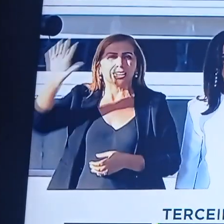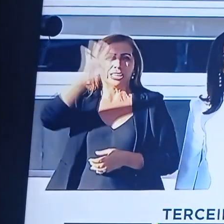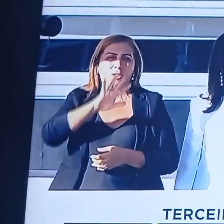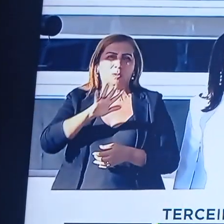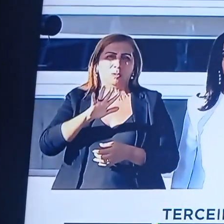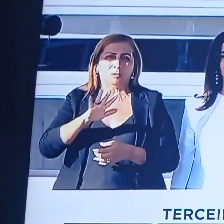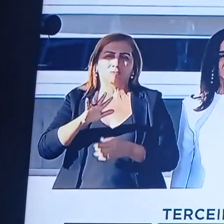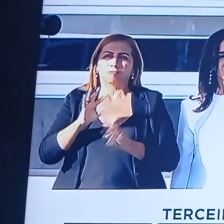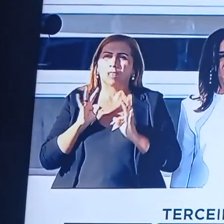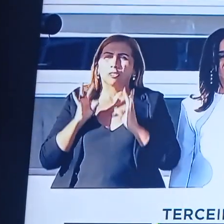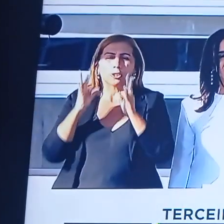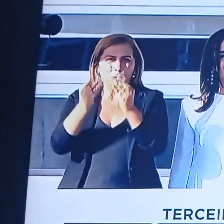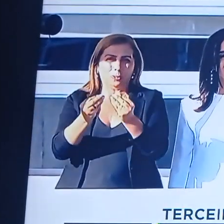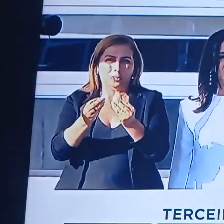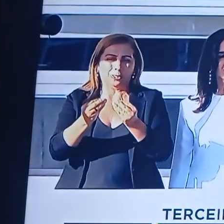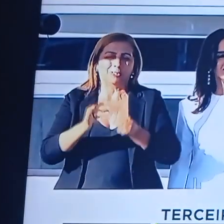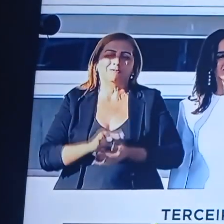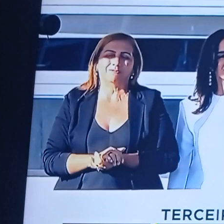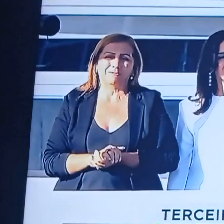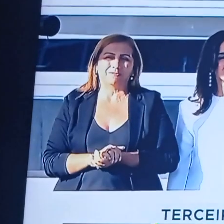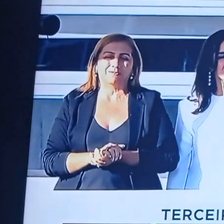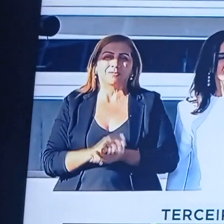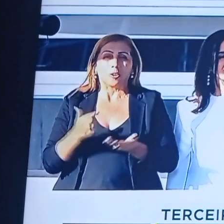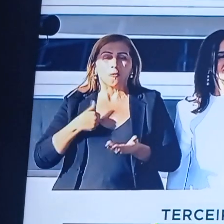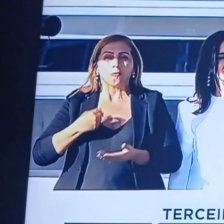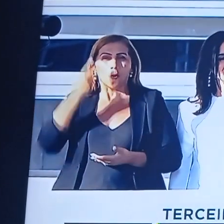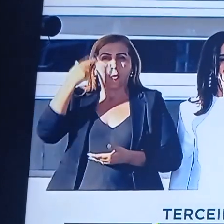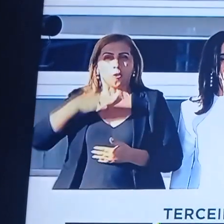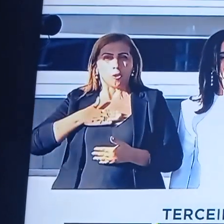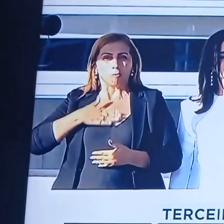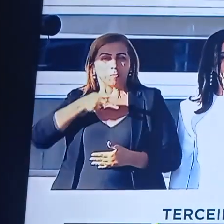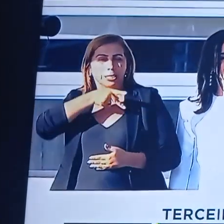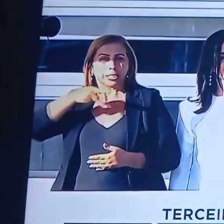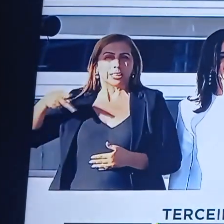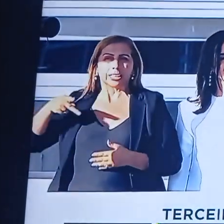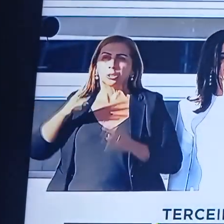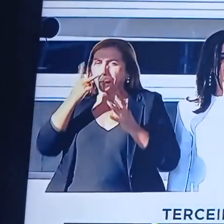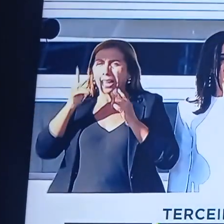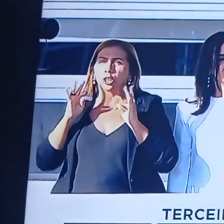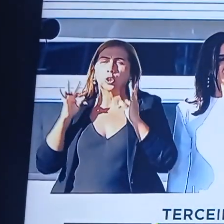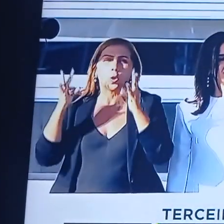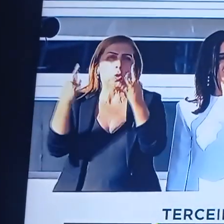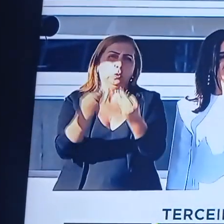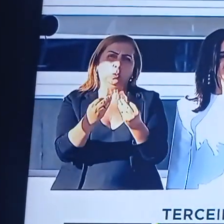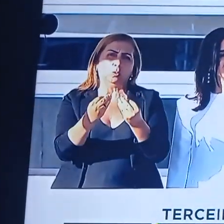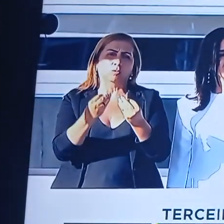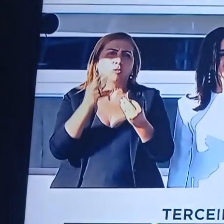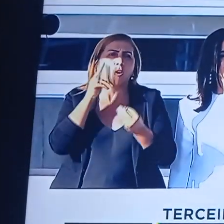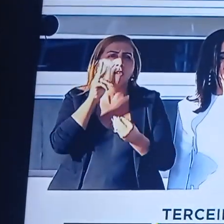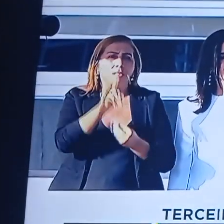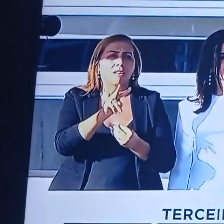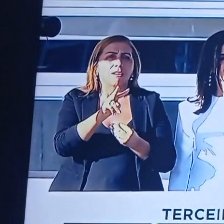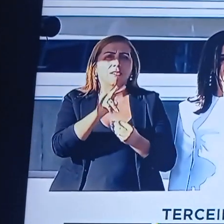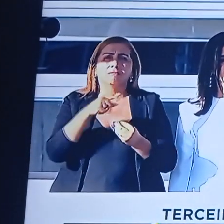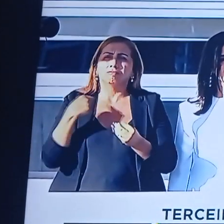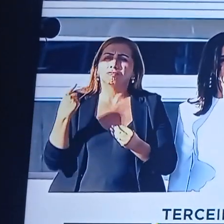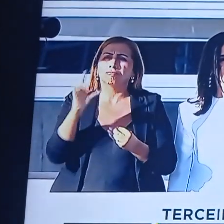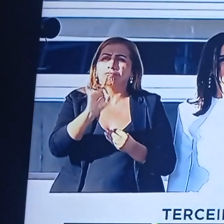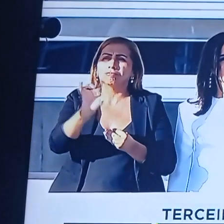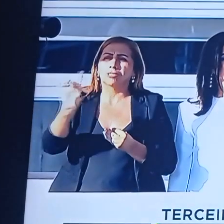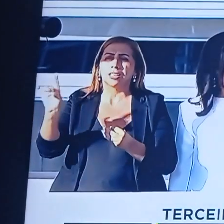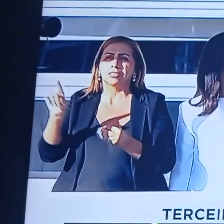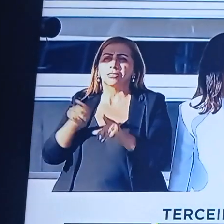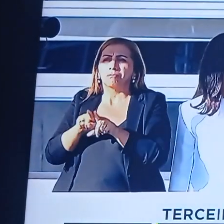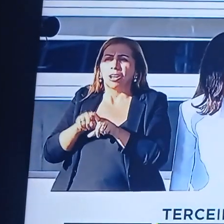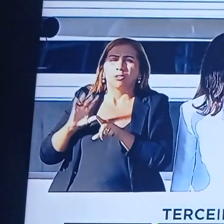para quem votou em mim. Vou governar para todos e todas, olhando para o nosso luminoso futuro